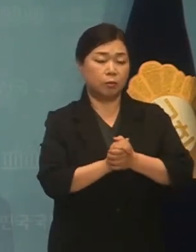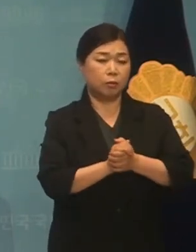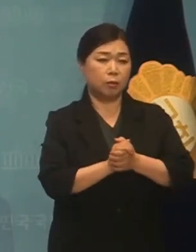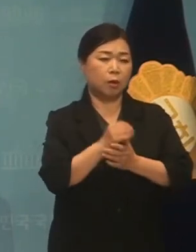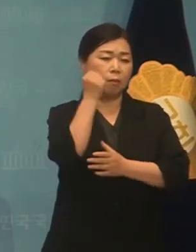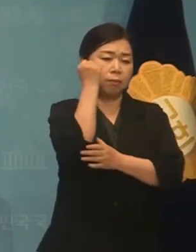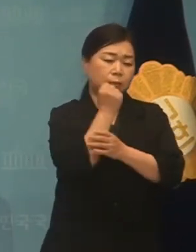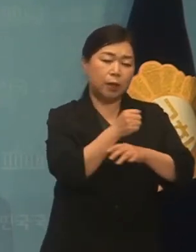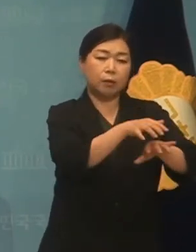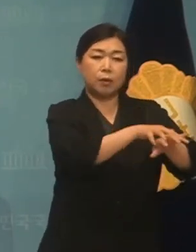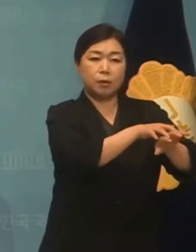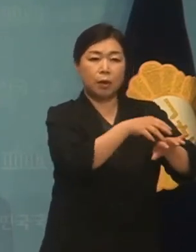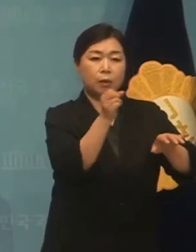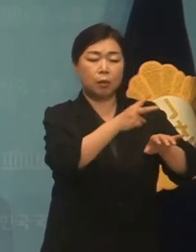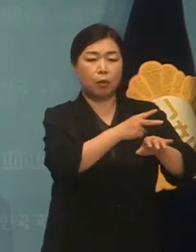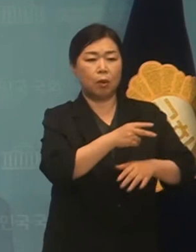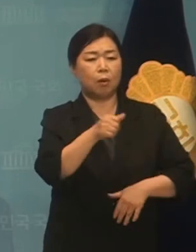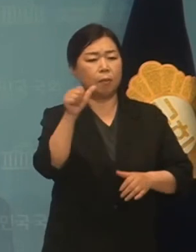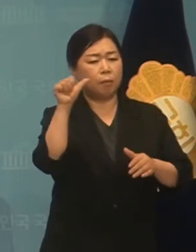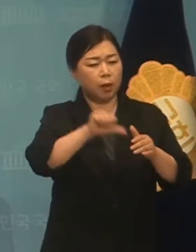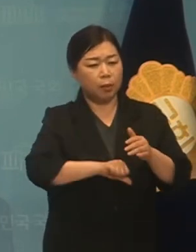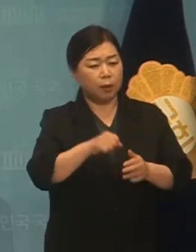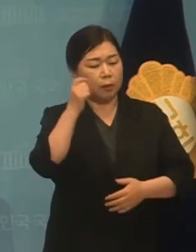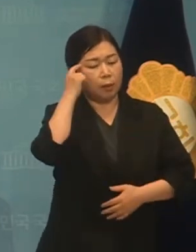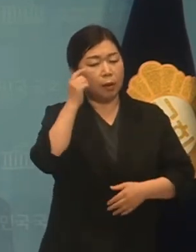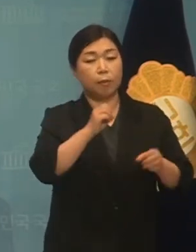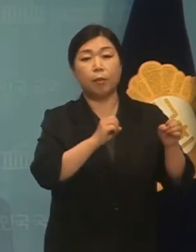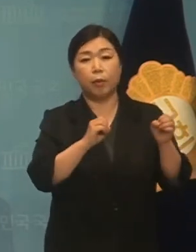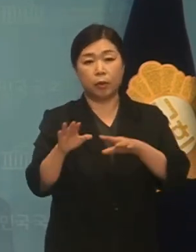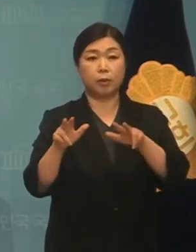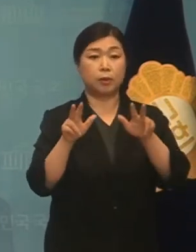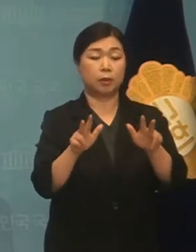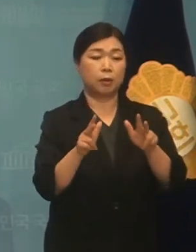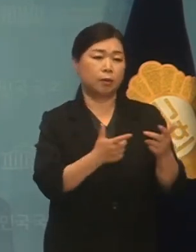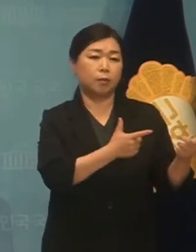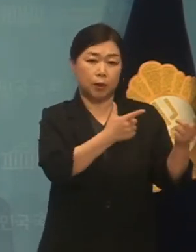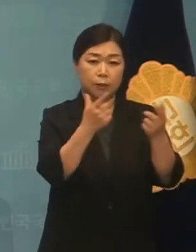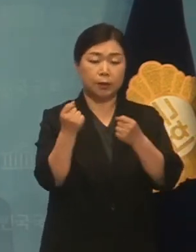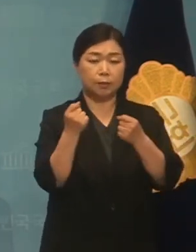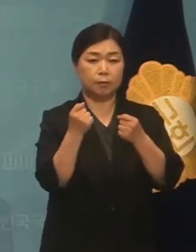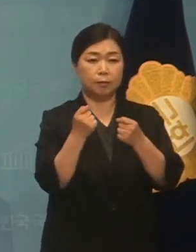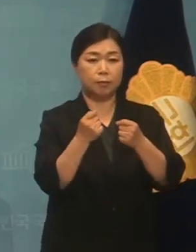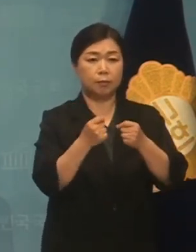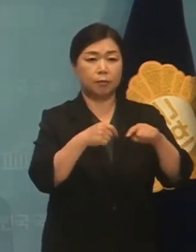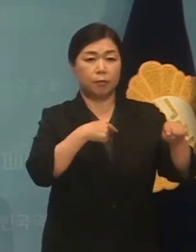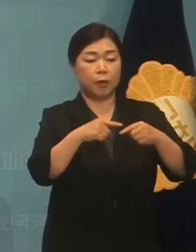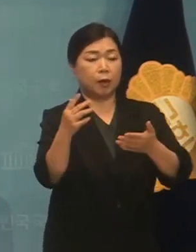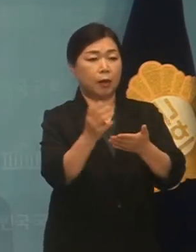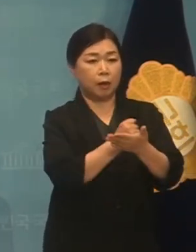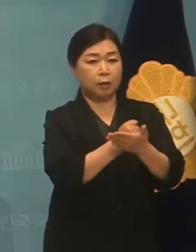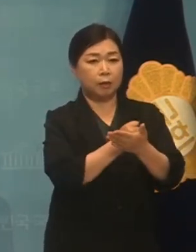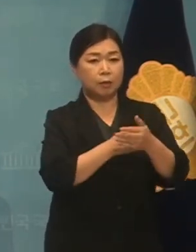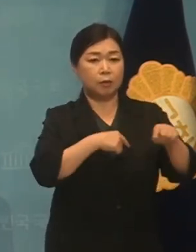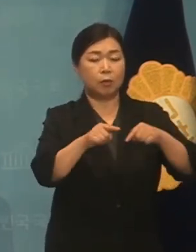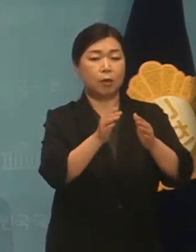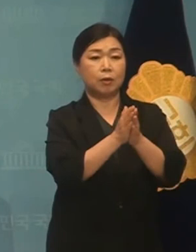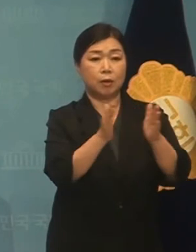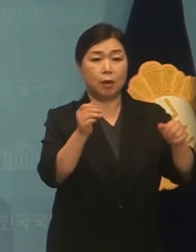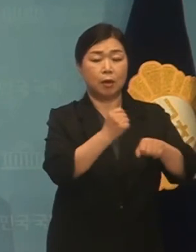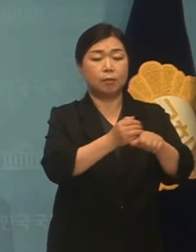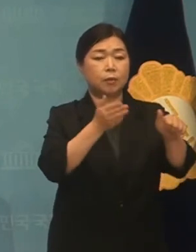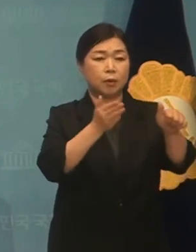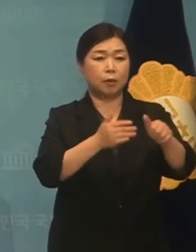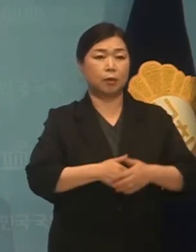낡은 체제와 패배의식을 버리고 이제 다 함께 숙근정당으로 나갑시다.